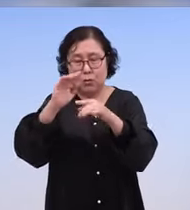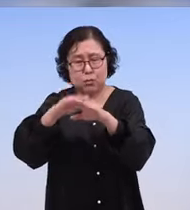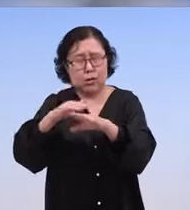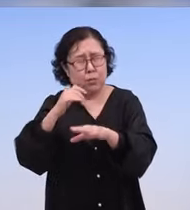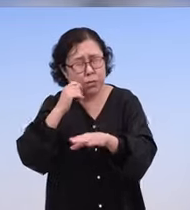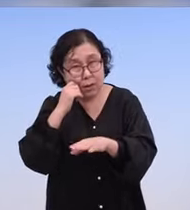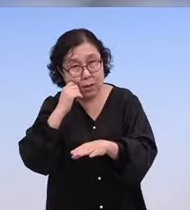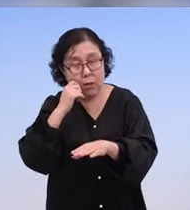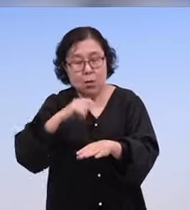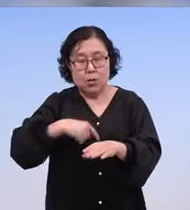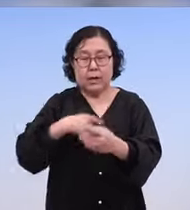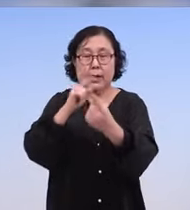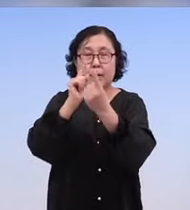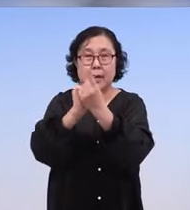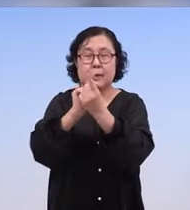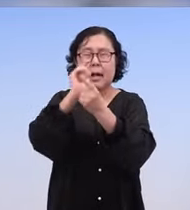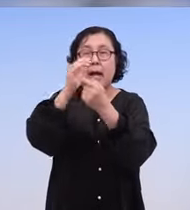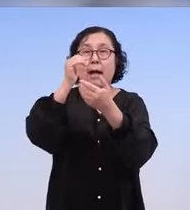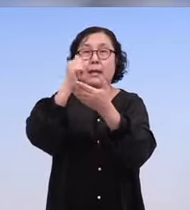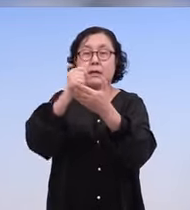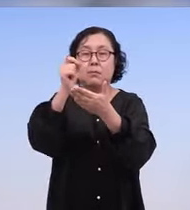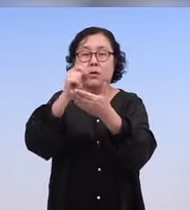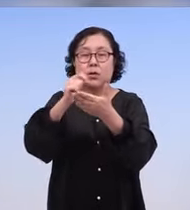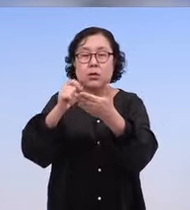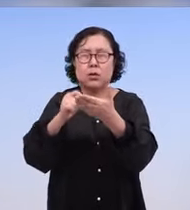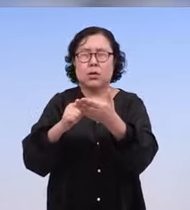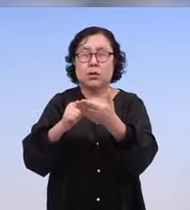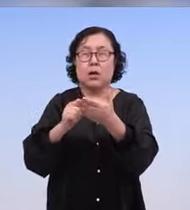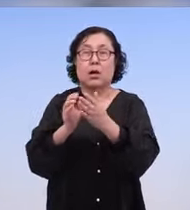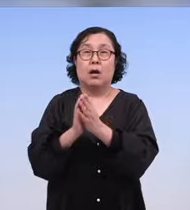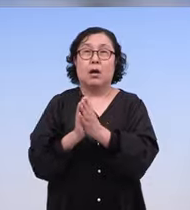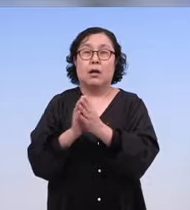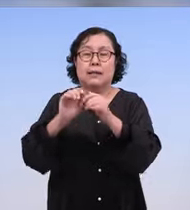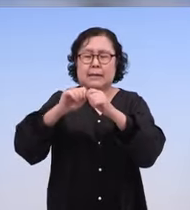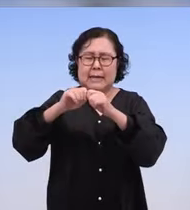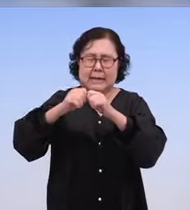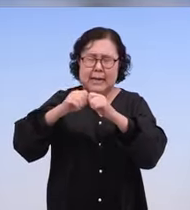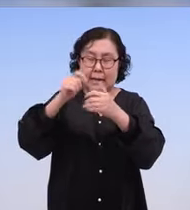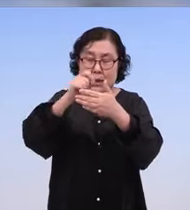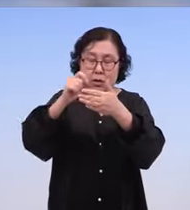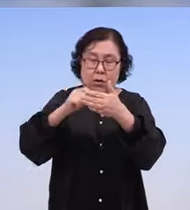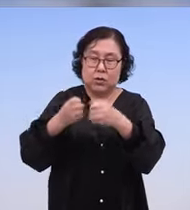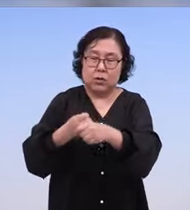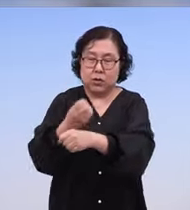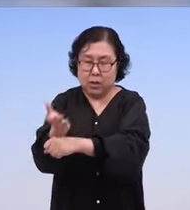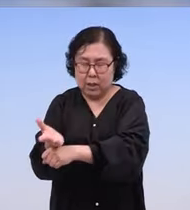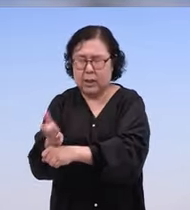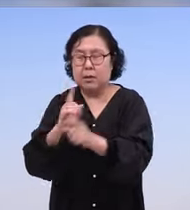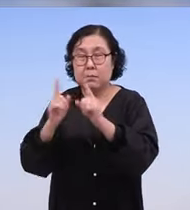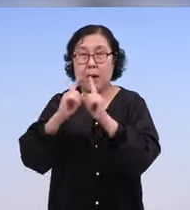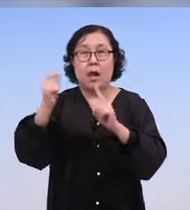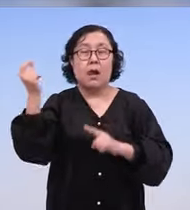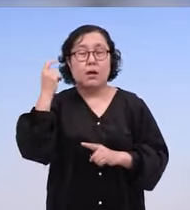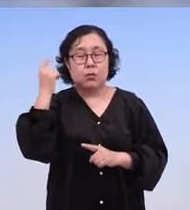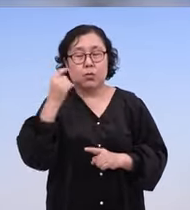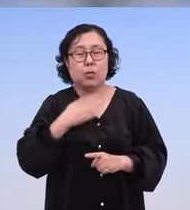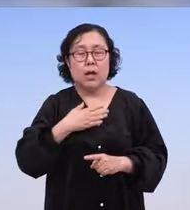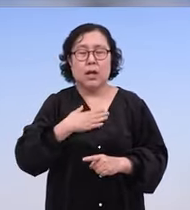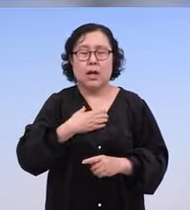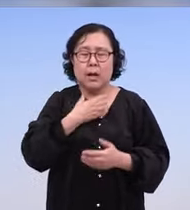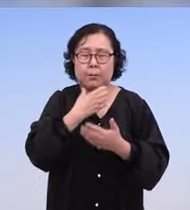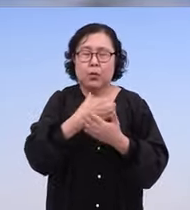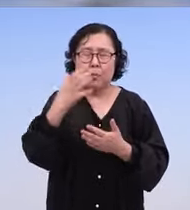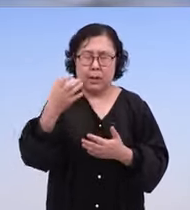그래서 그분에게 자기가 만난 그 하나님을 글로 써서 꼼꼼하게 글로 써서 그렇게 전했다는 이야기를 듣고 너무